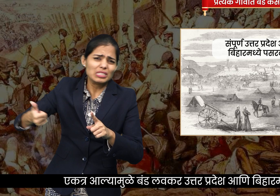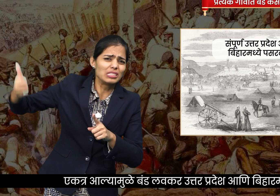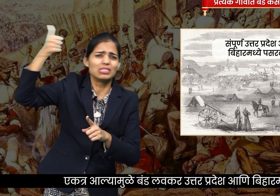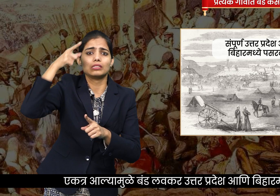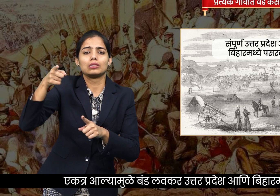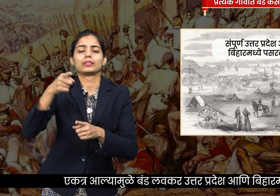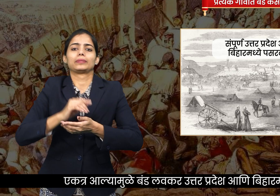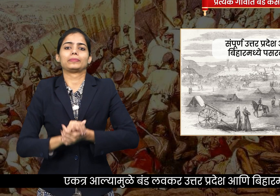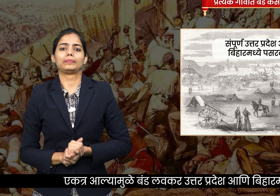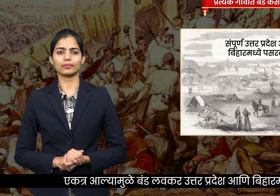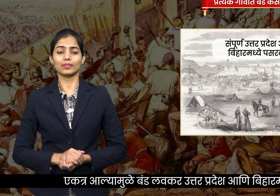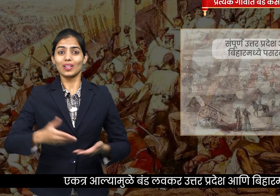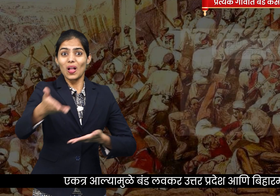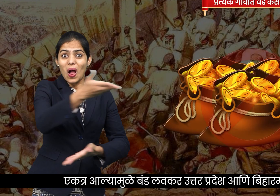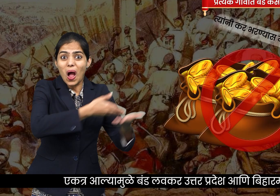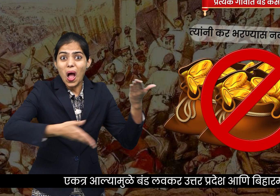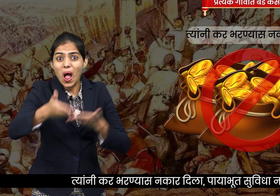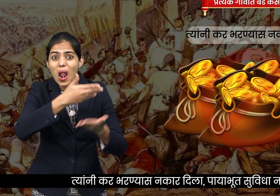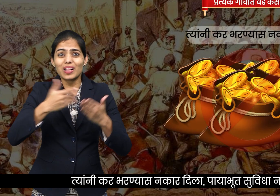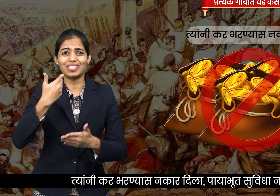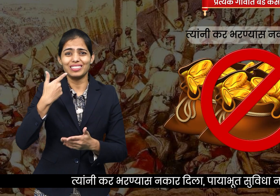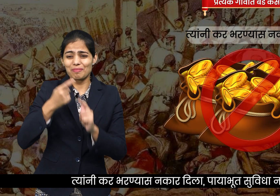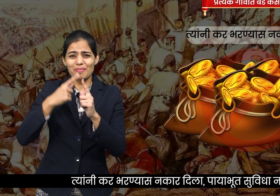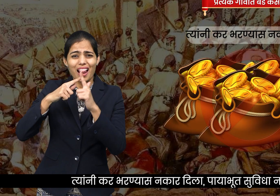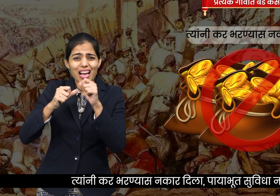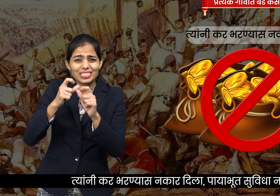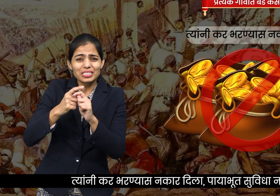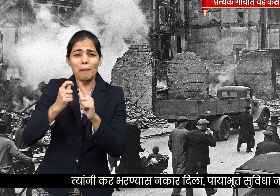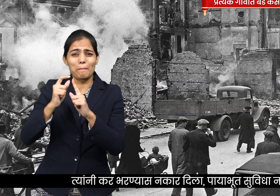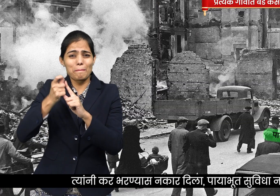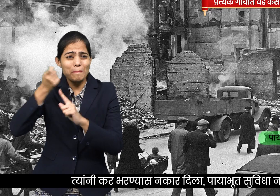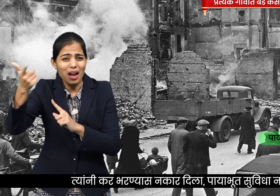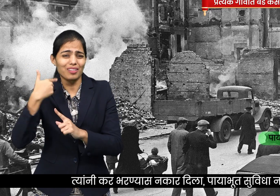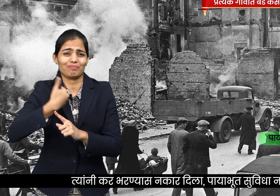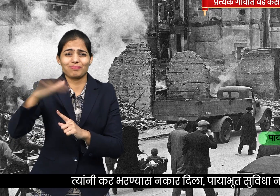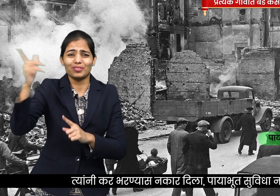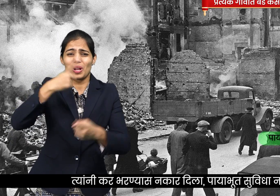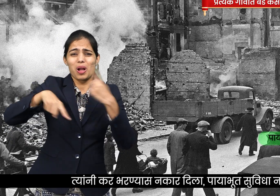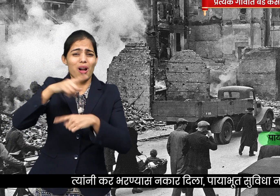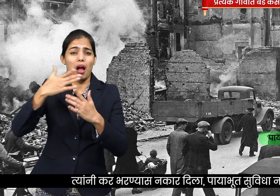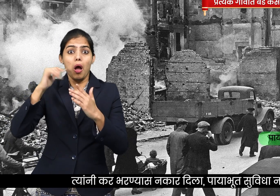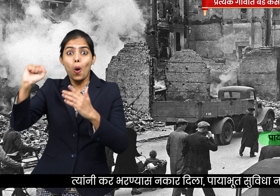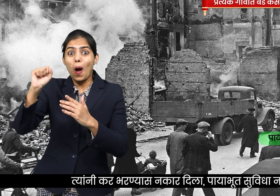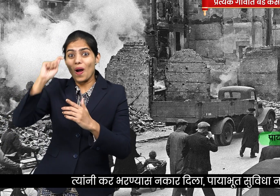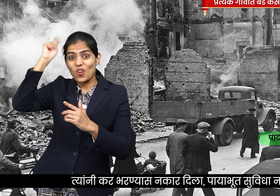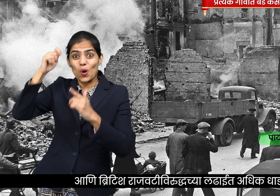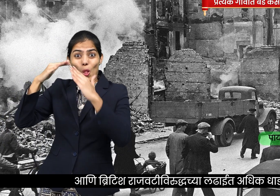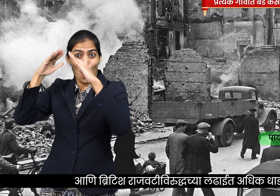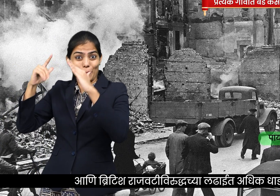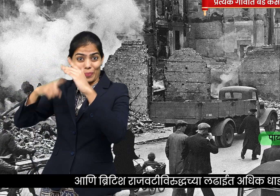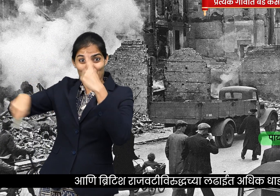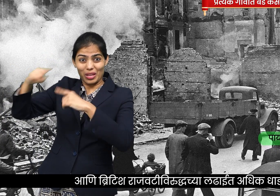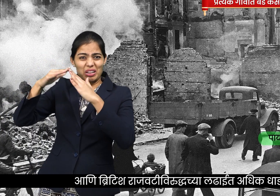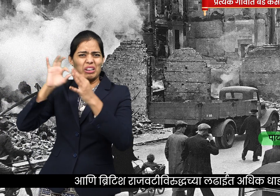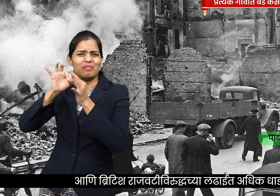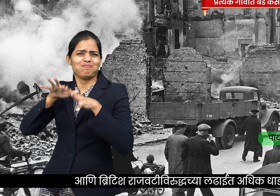उत्तर प्रदेश आणि बिहारमध्ये पसरले. त्यांनी कर भरण्यास नकार दिला, पायाभूत सुविधा नष्ट केल्या आणि